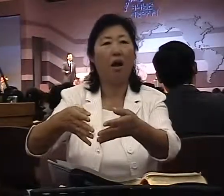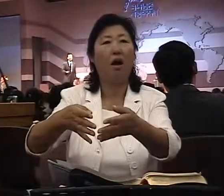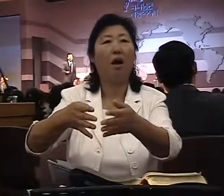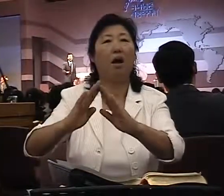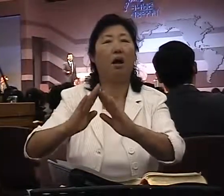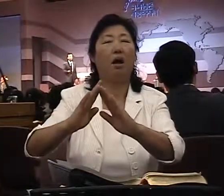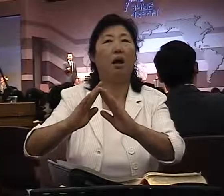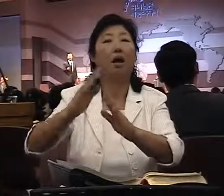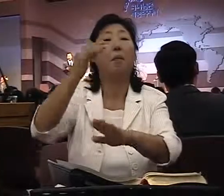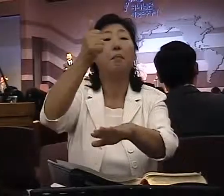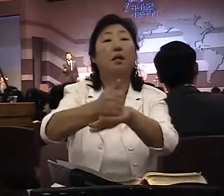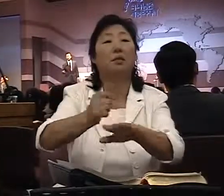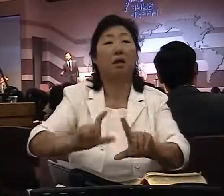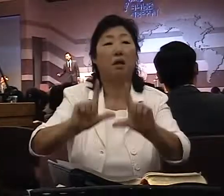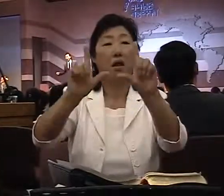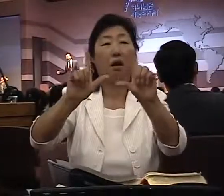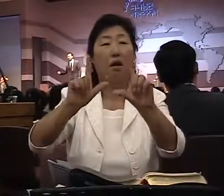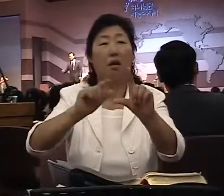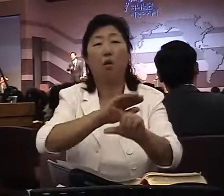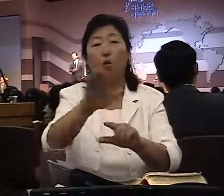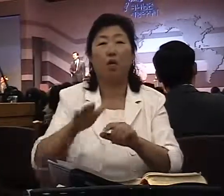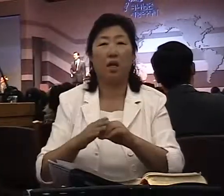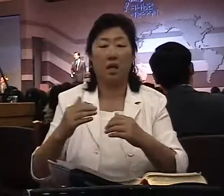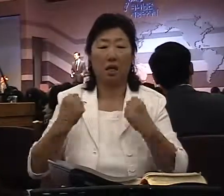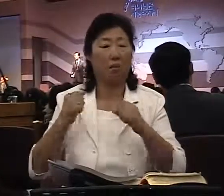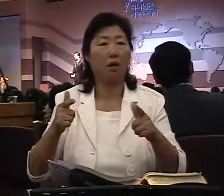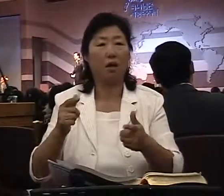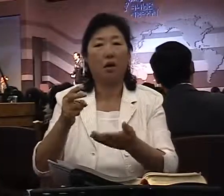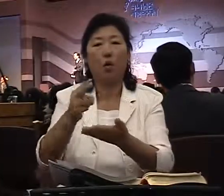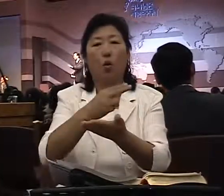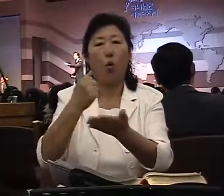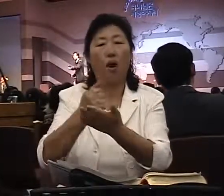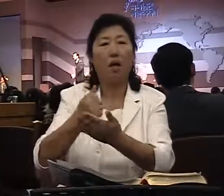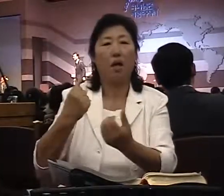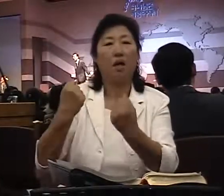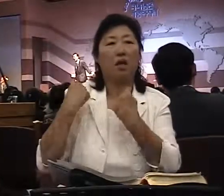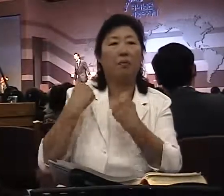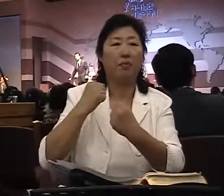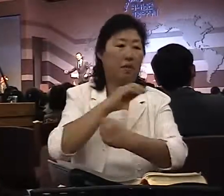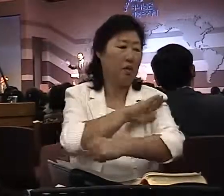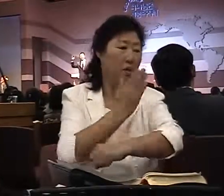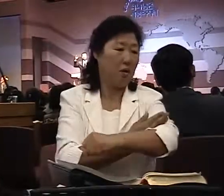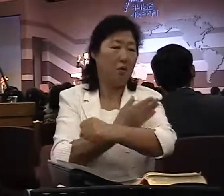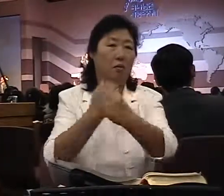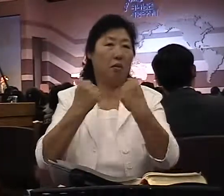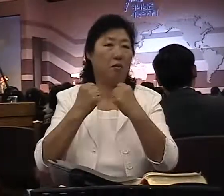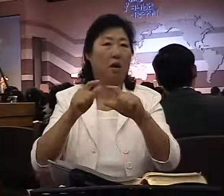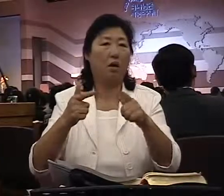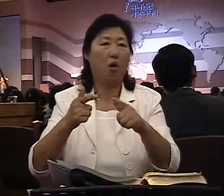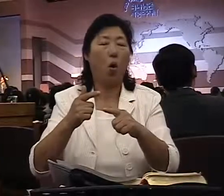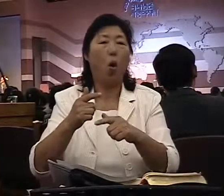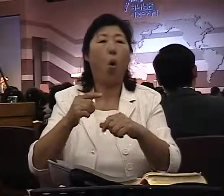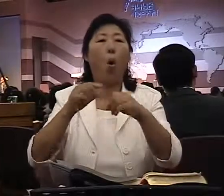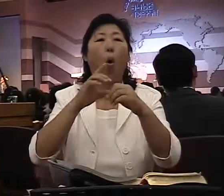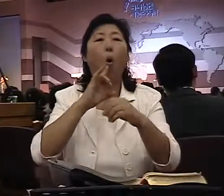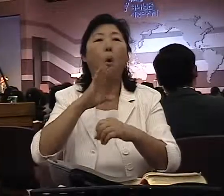마지막 날에 우리의 힘이 아니고 여호와의 능력, 이는 힘으로도 능으로도 아니요 오직 나의 신으로 된다는 하나님의